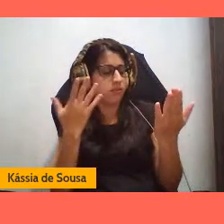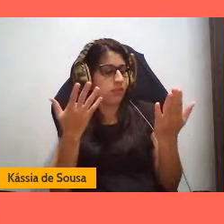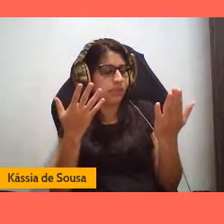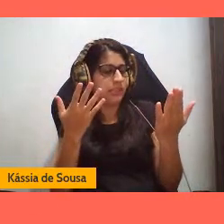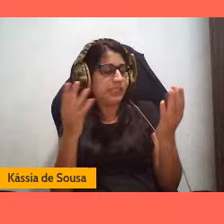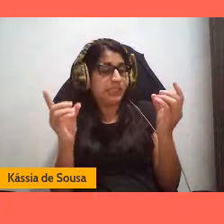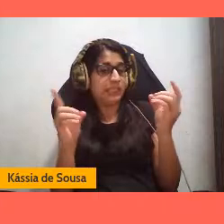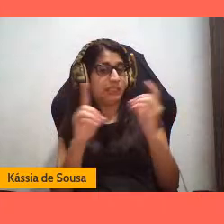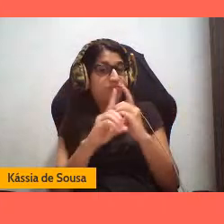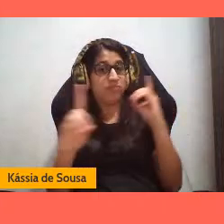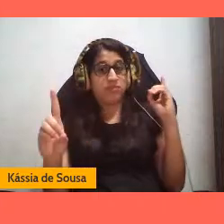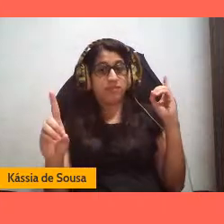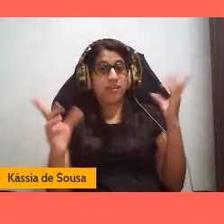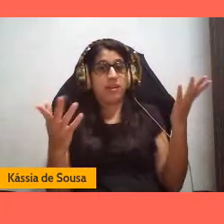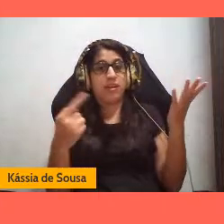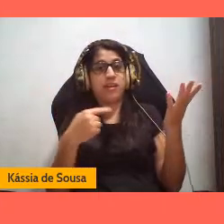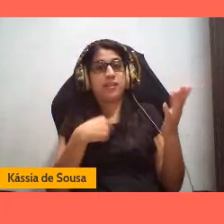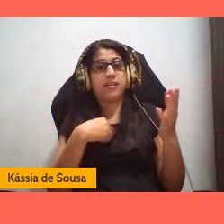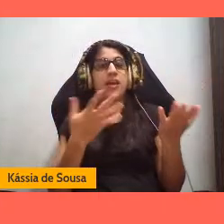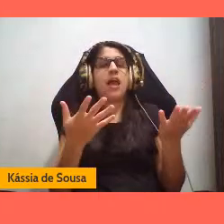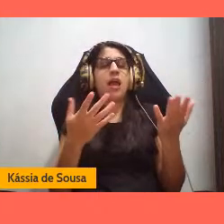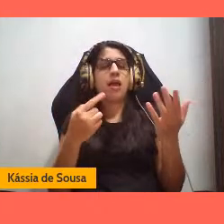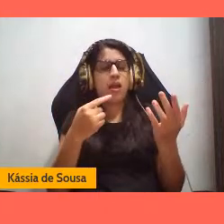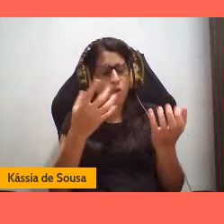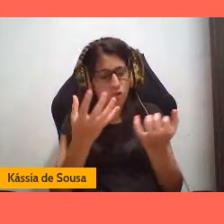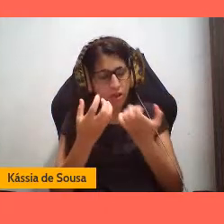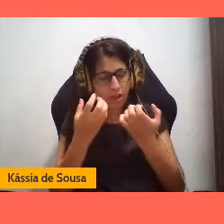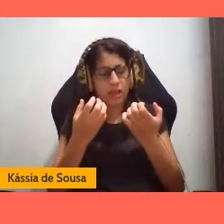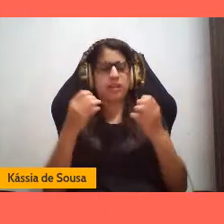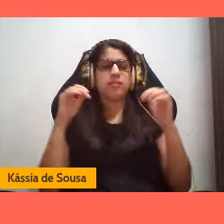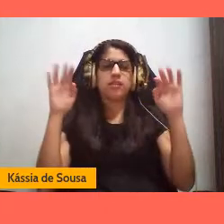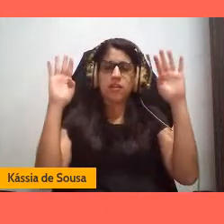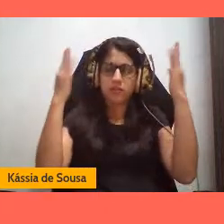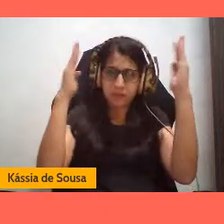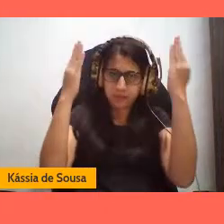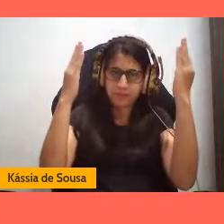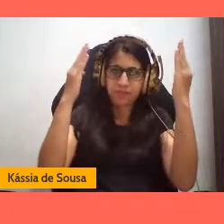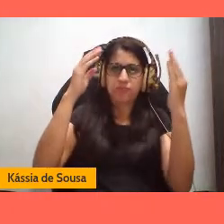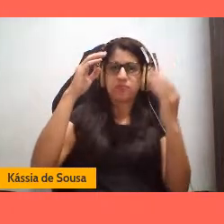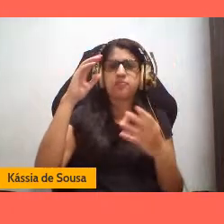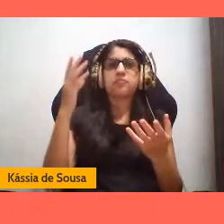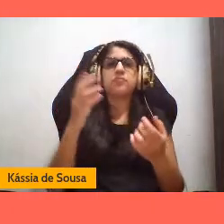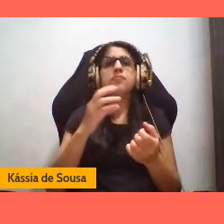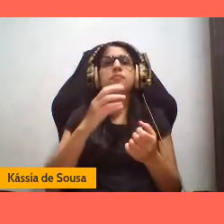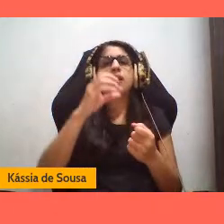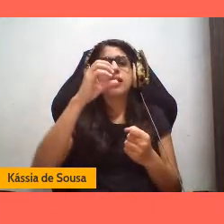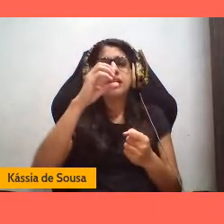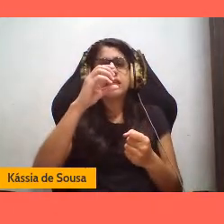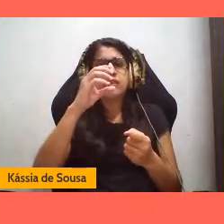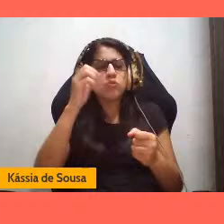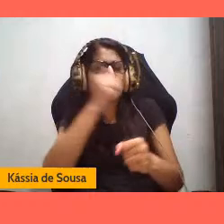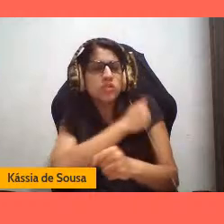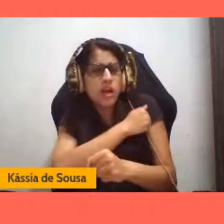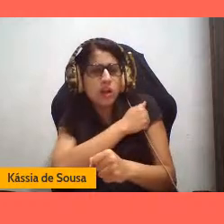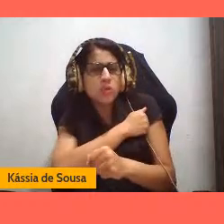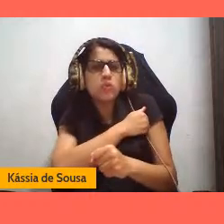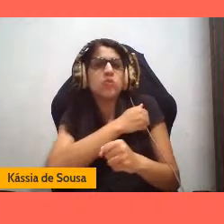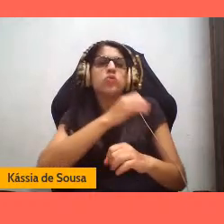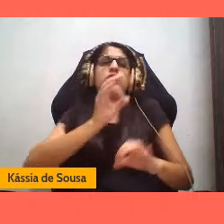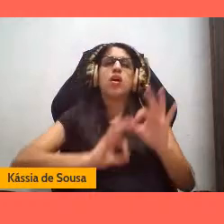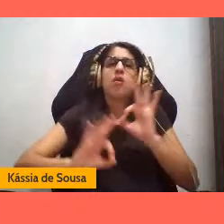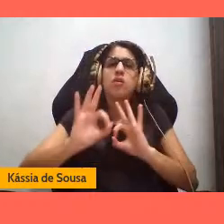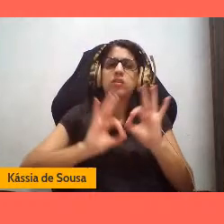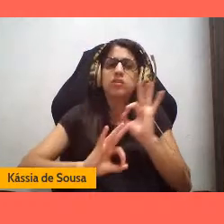Então, dar os parabéns para a direção, para a organização, para os alunos e dizer